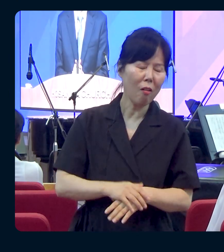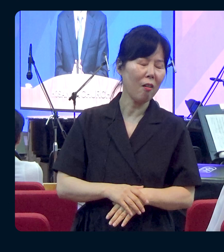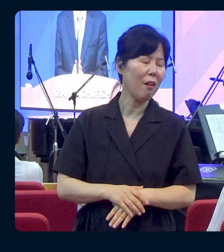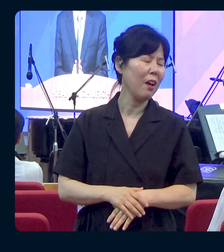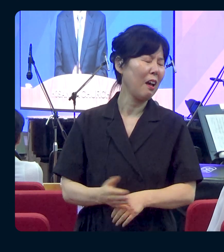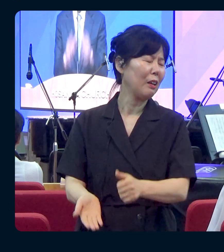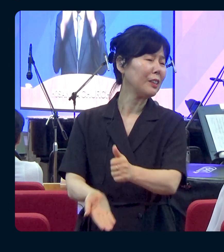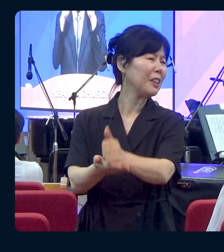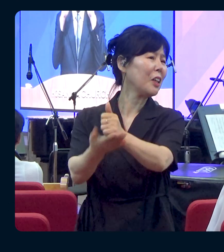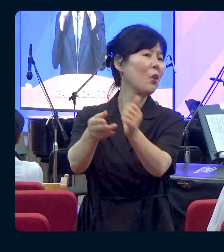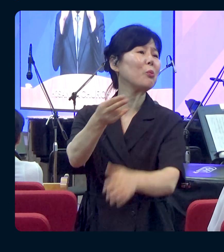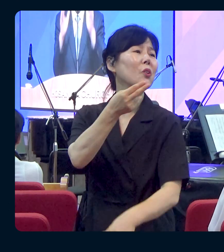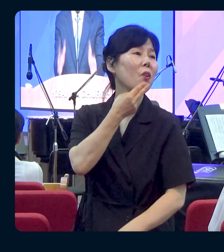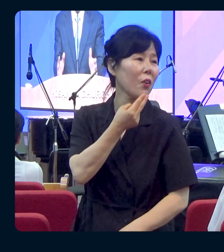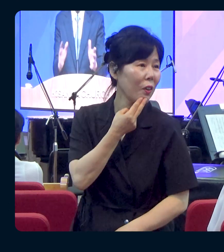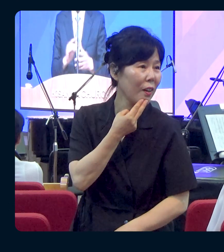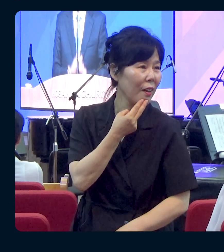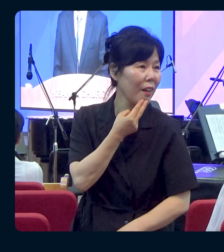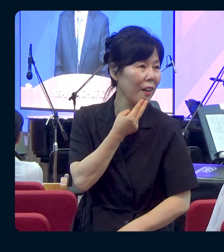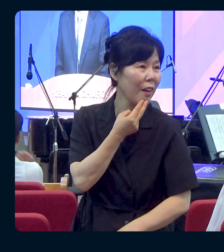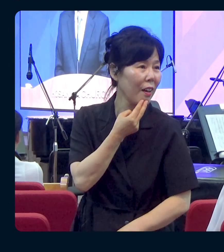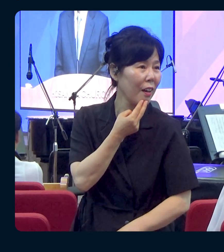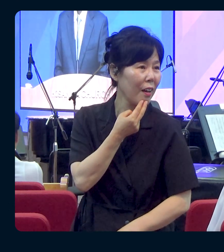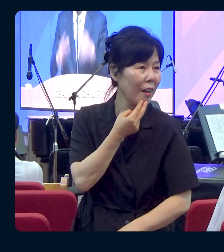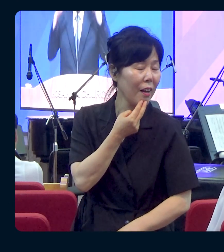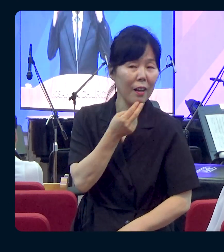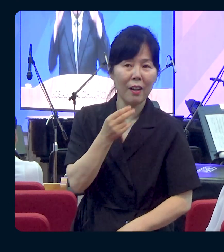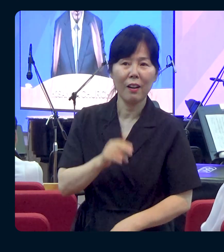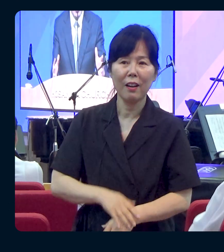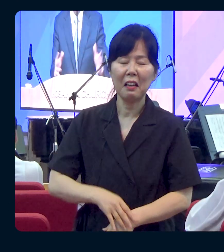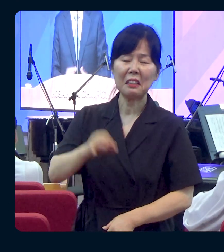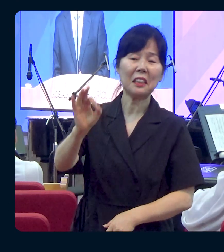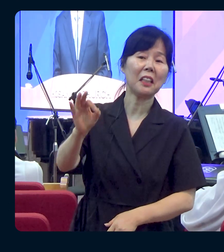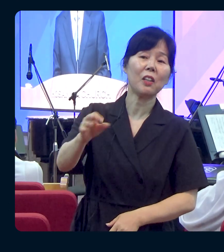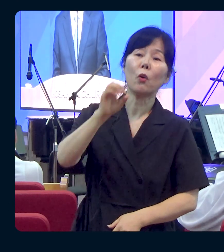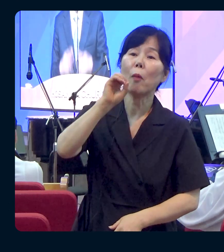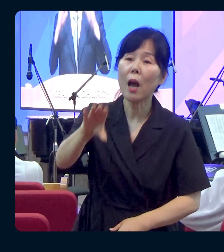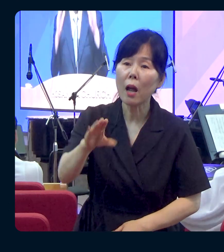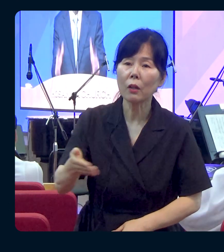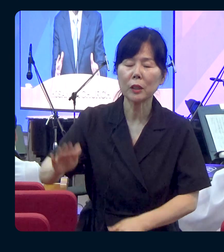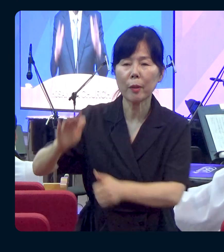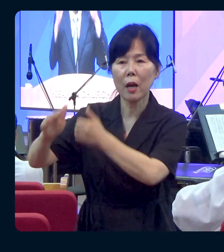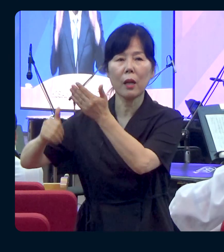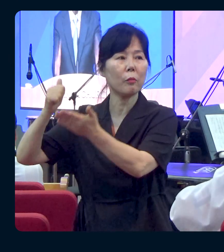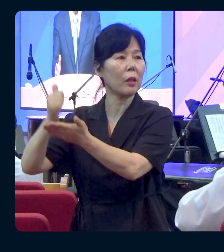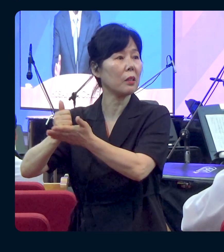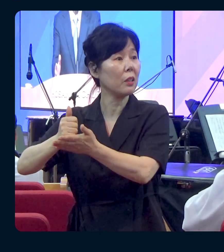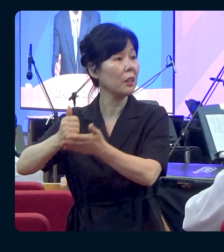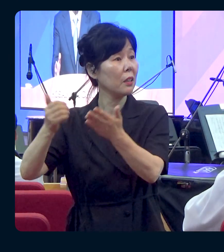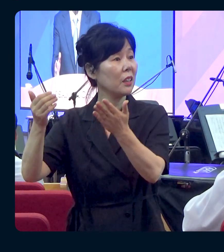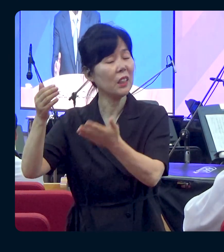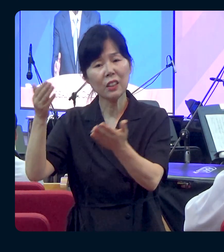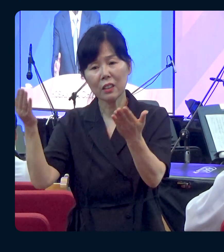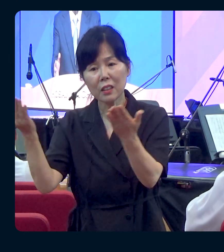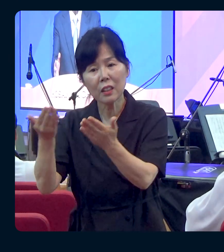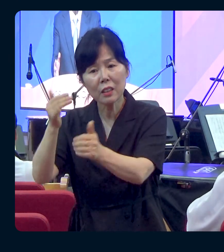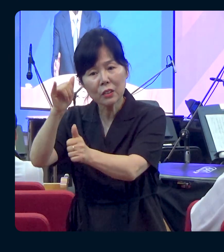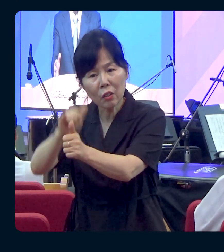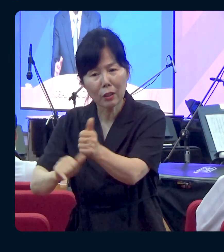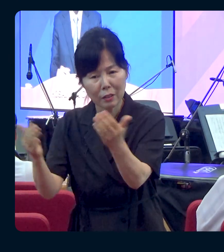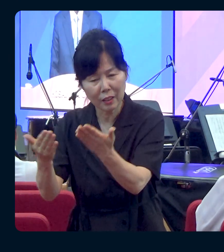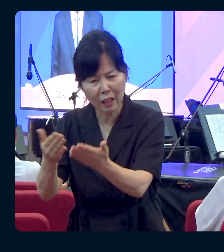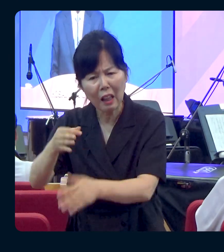모르는 그런 것이라 할지라도 우리 하나님은 다 알고 계시고 그것을 빼놓지 않고